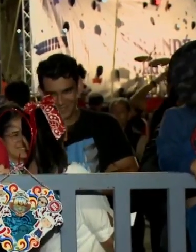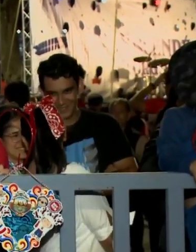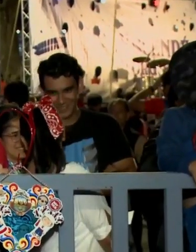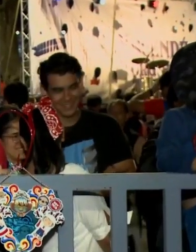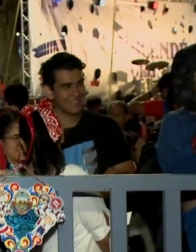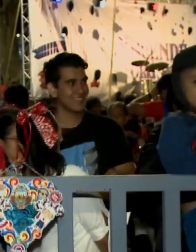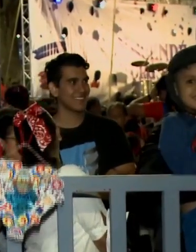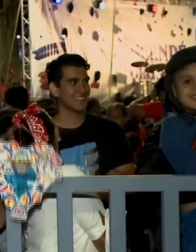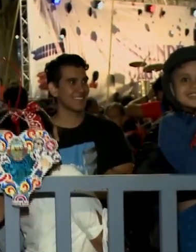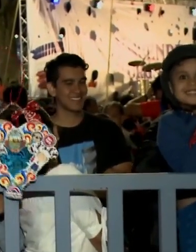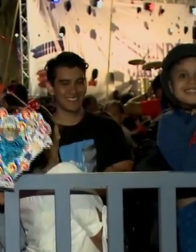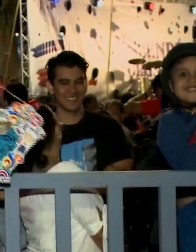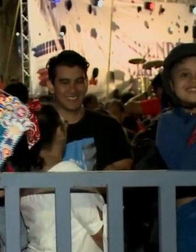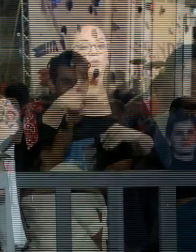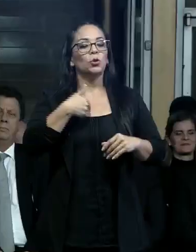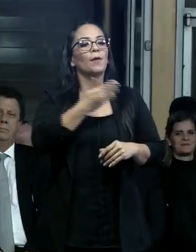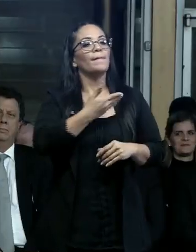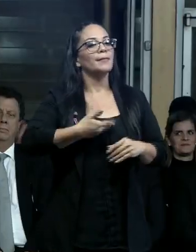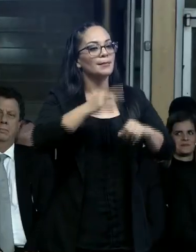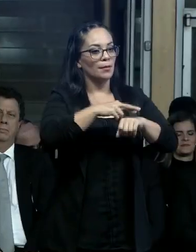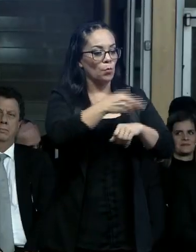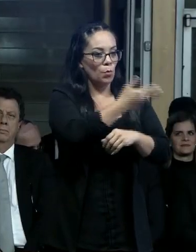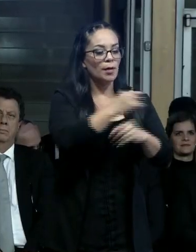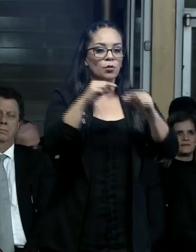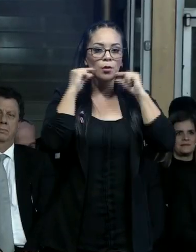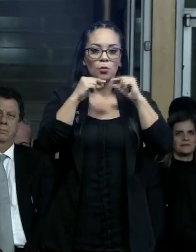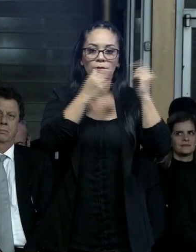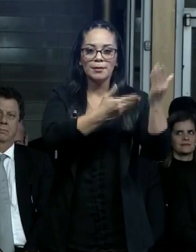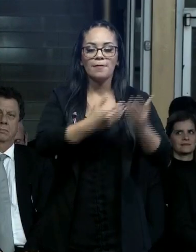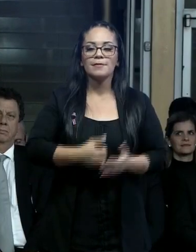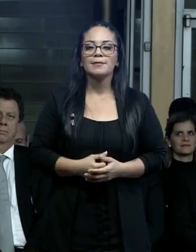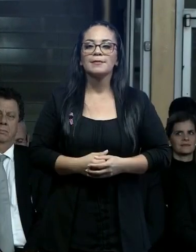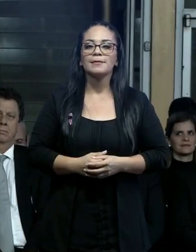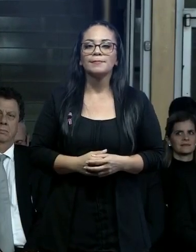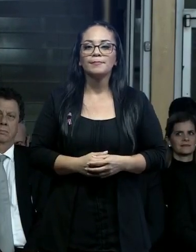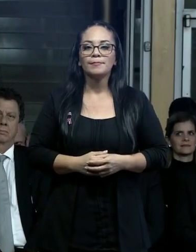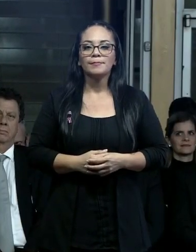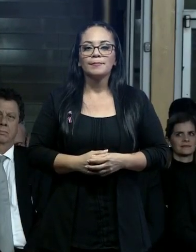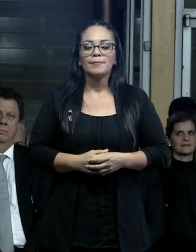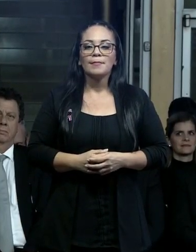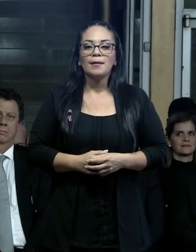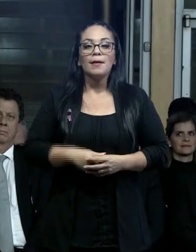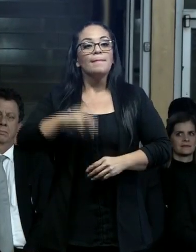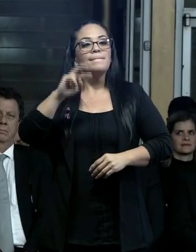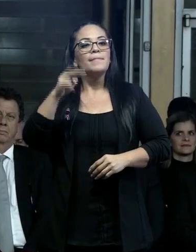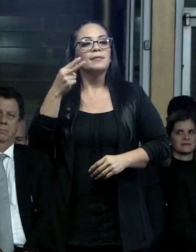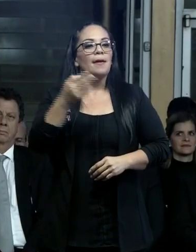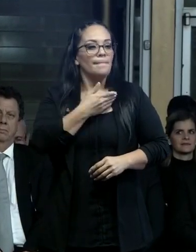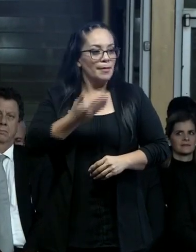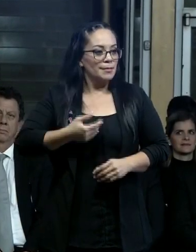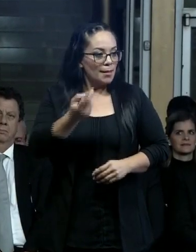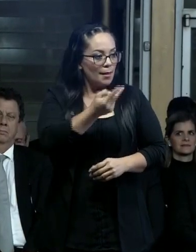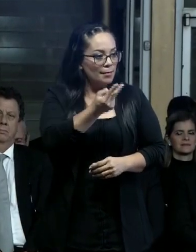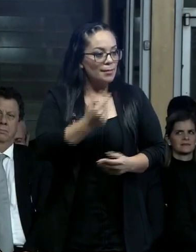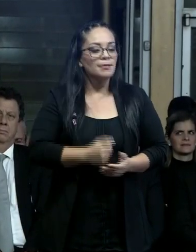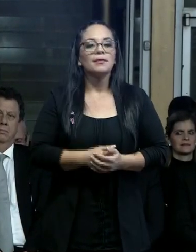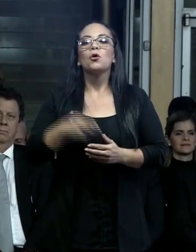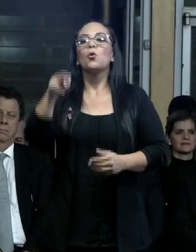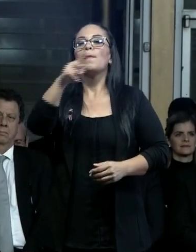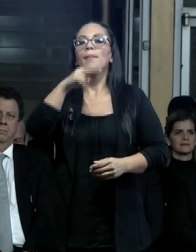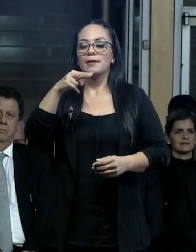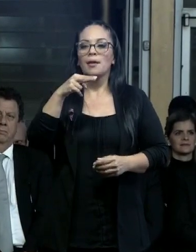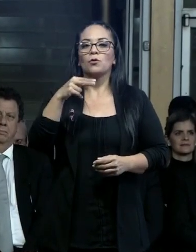Muy buenas noches, señor presidente de la República, Rodrigo Chávez Robles, señores vicepresidentes, compañeros